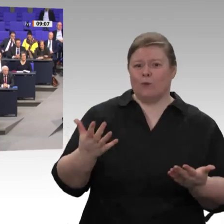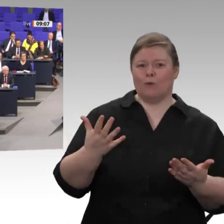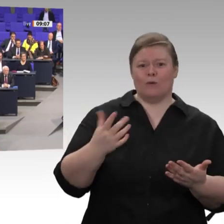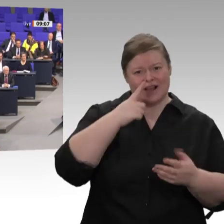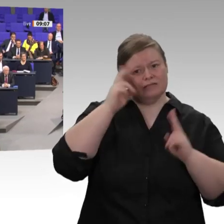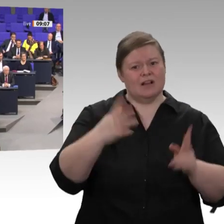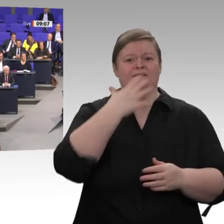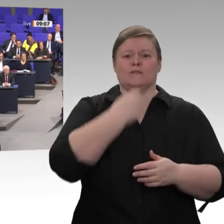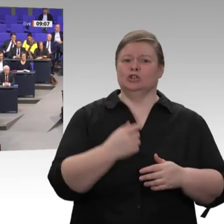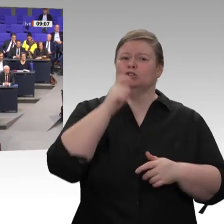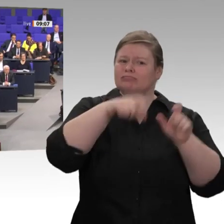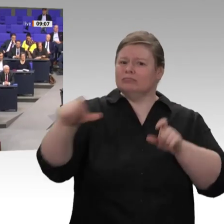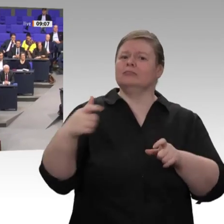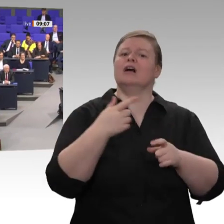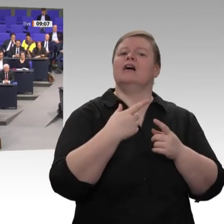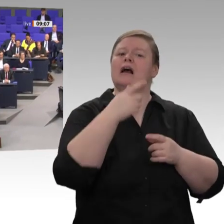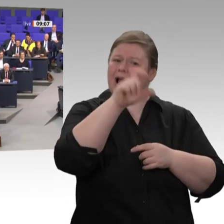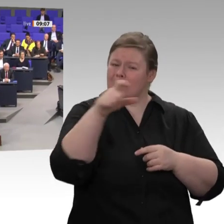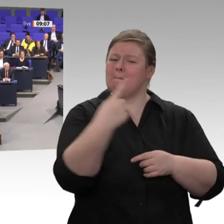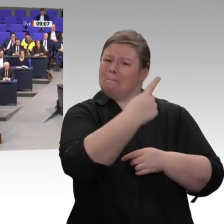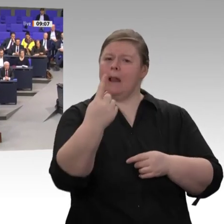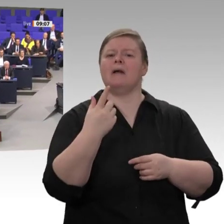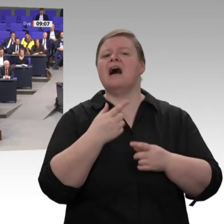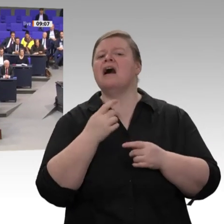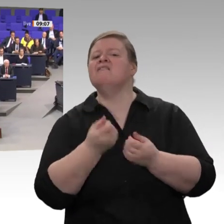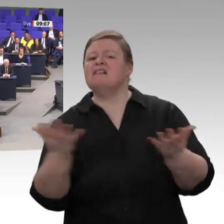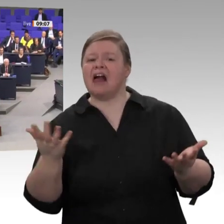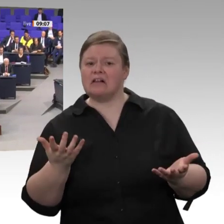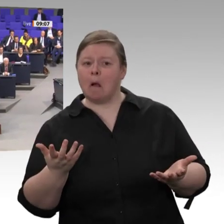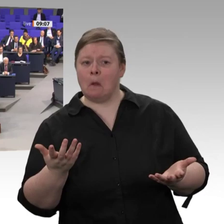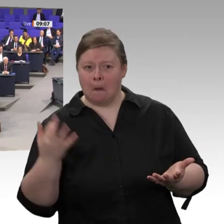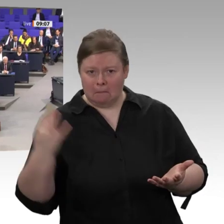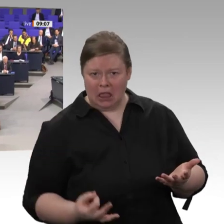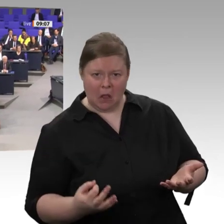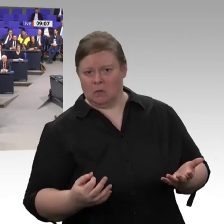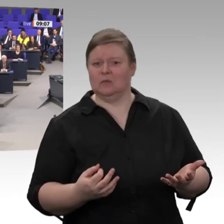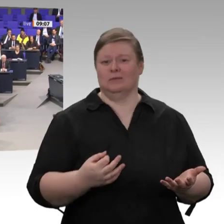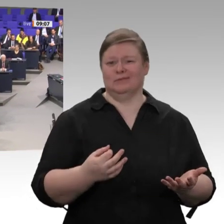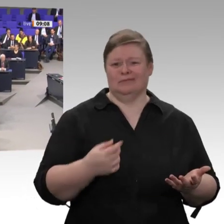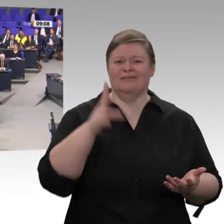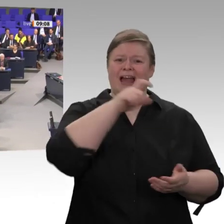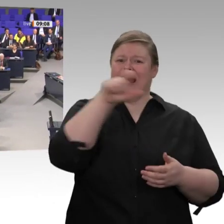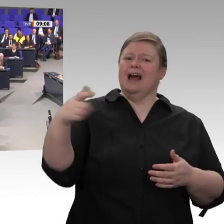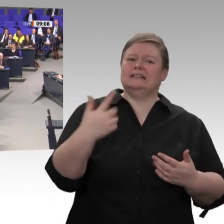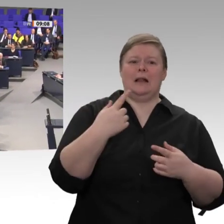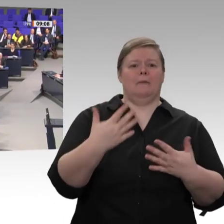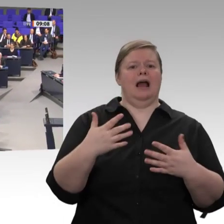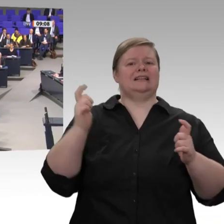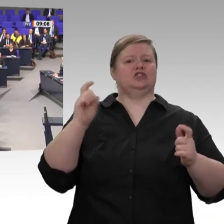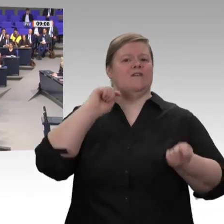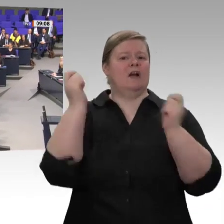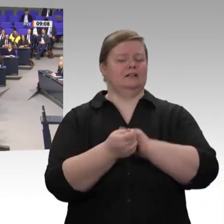offenen Gesellschaft wird sich daran entscheiden, ob es uns gelingt, Verschiedenheit zu akzeptieren, die Vielfalt